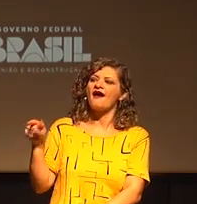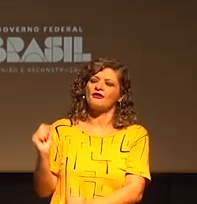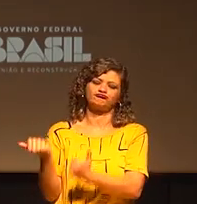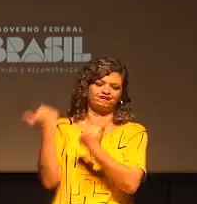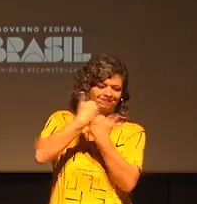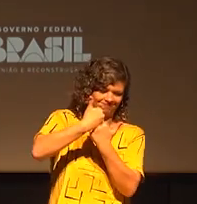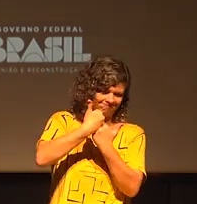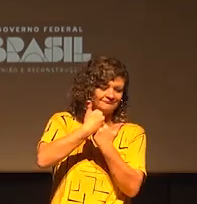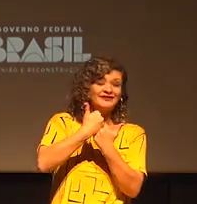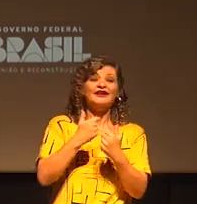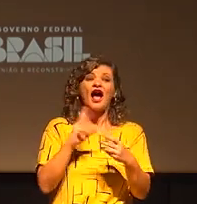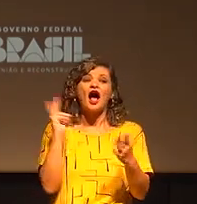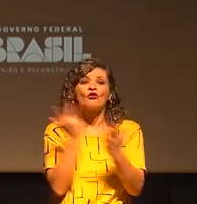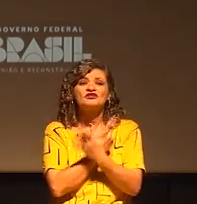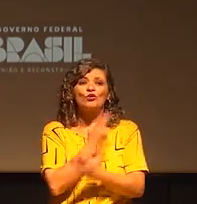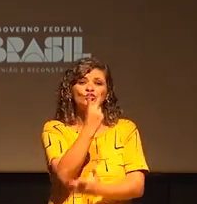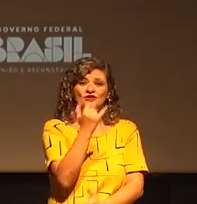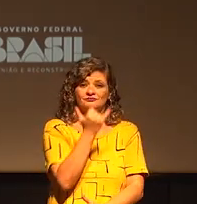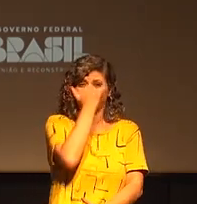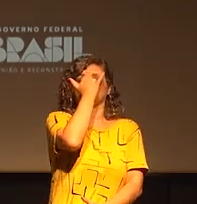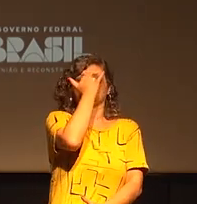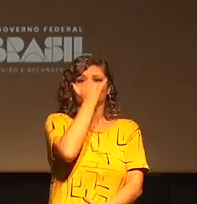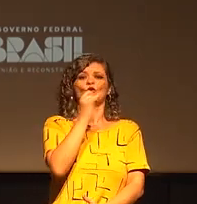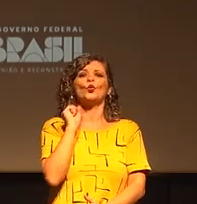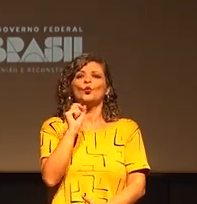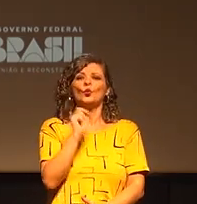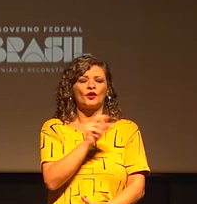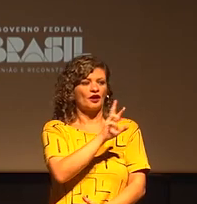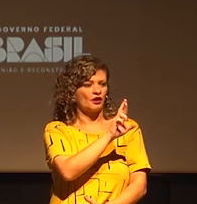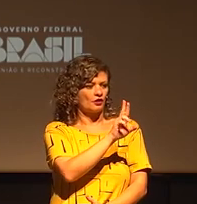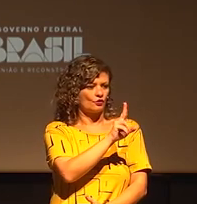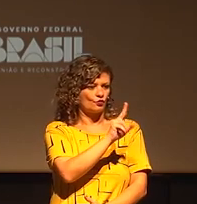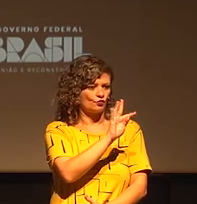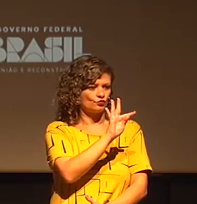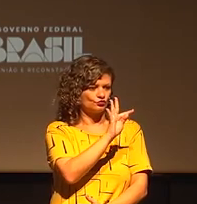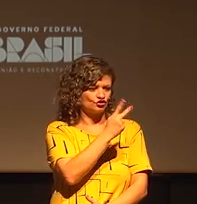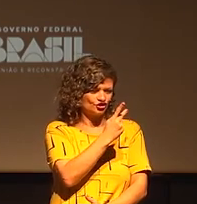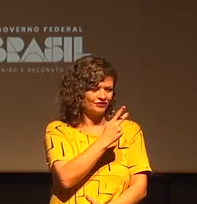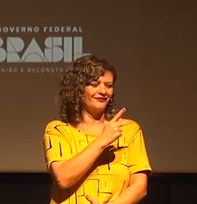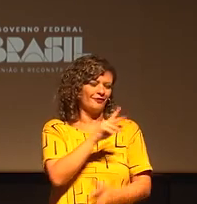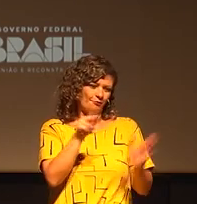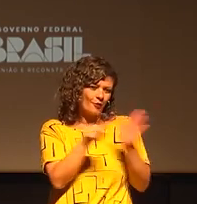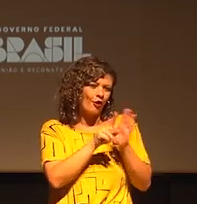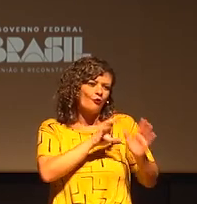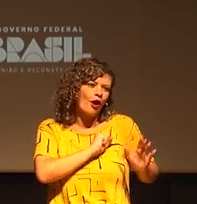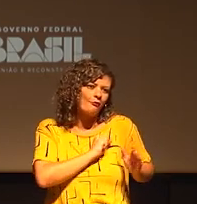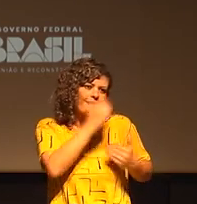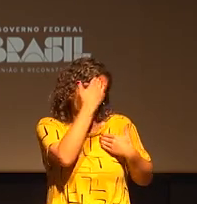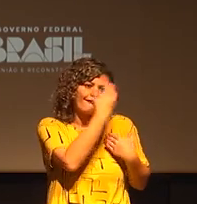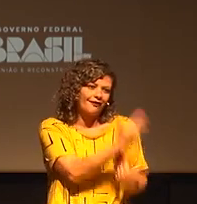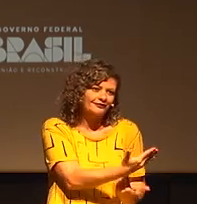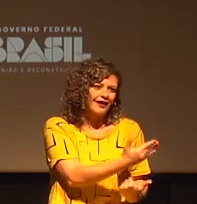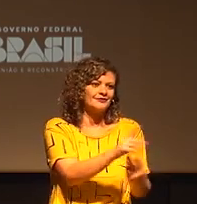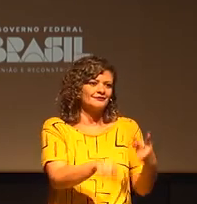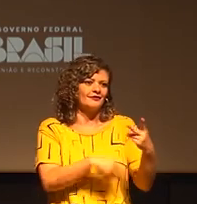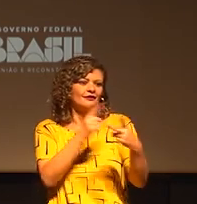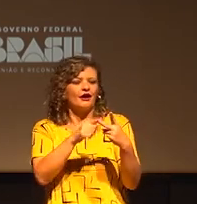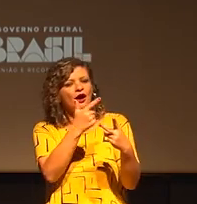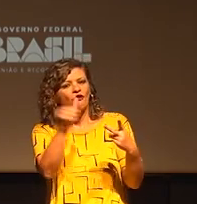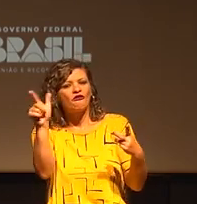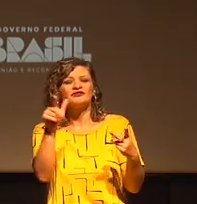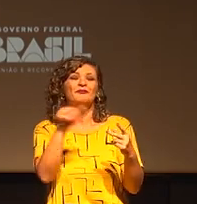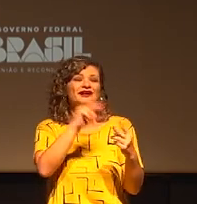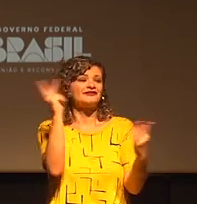Ana a gente teve dois imprevistos a gente ia ter a rut né do amor agradece e a Ana PES que iria falar mas também que aconteceu